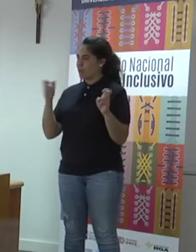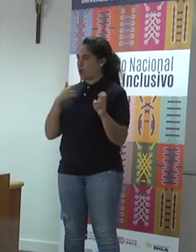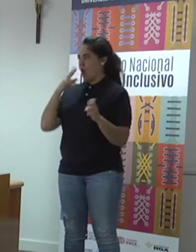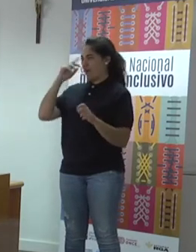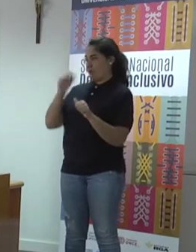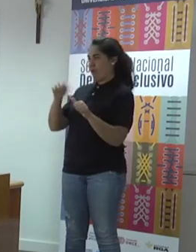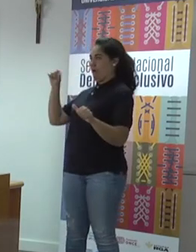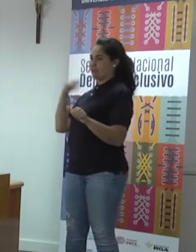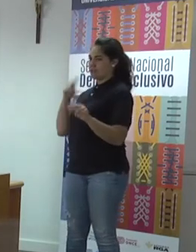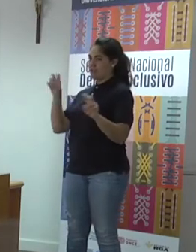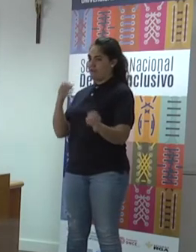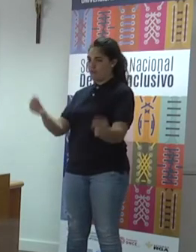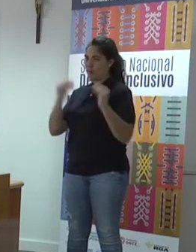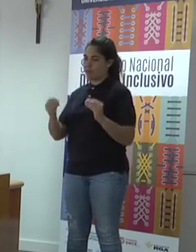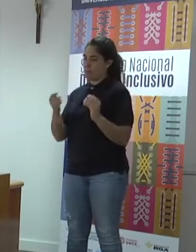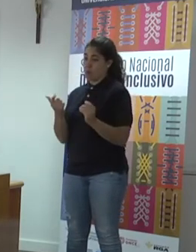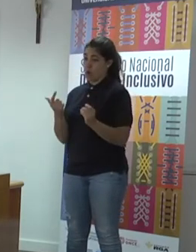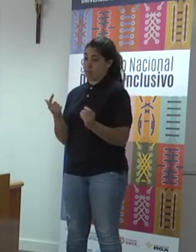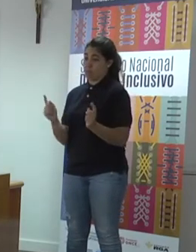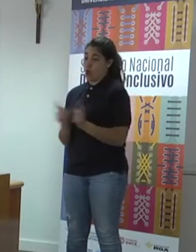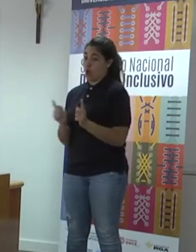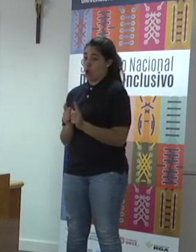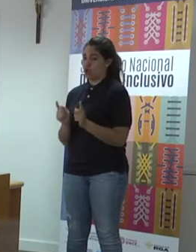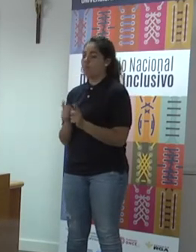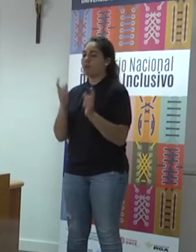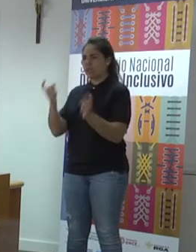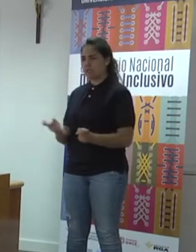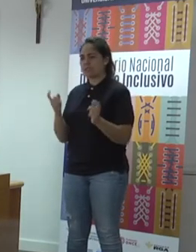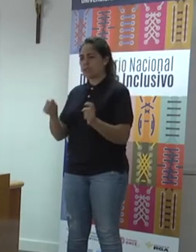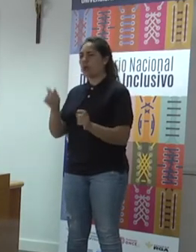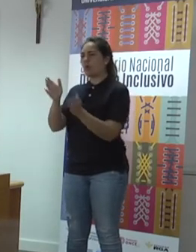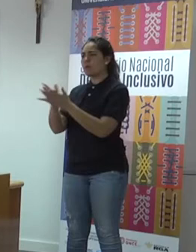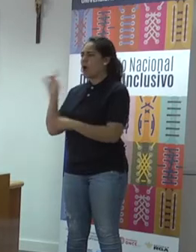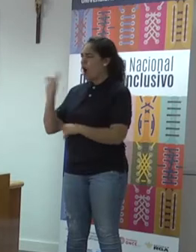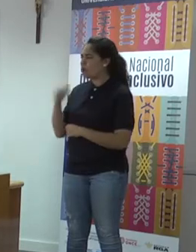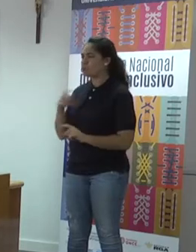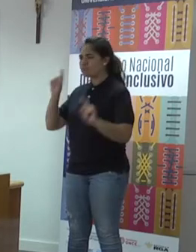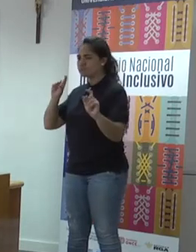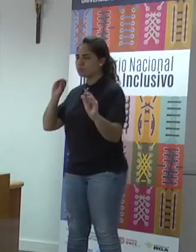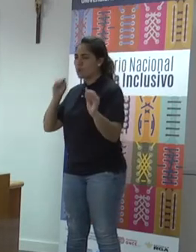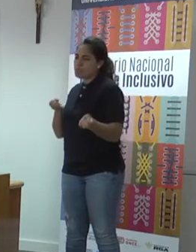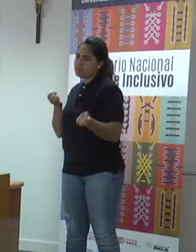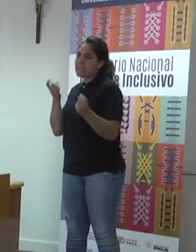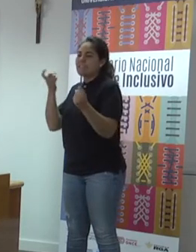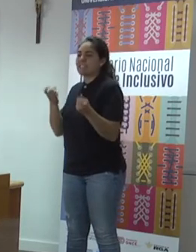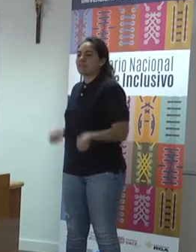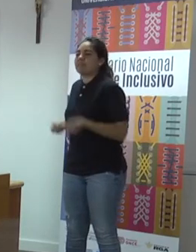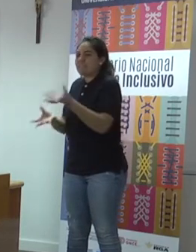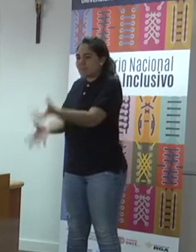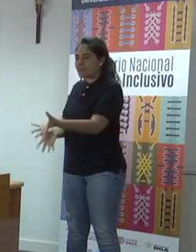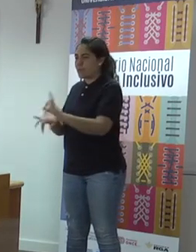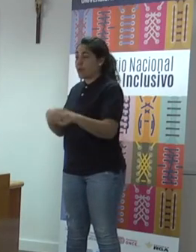experiencia formativa en aquel momento, intenté, bueno, pues en transmitir a los alumnos, porque en aquel momento no había alumnos con